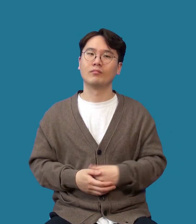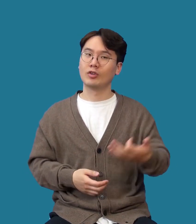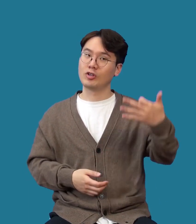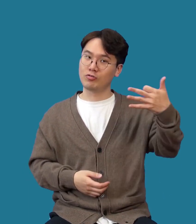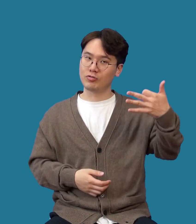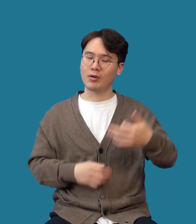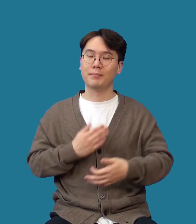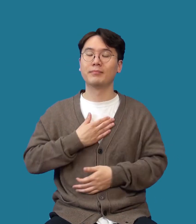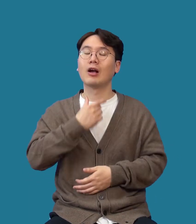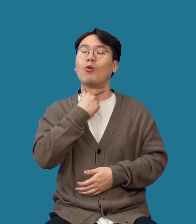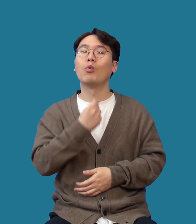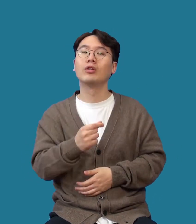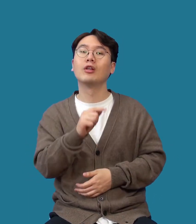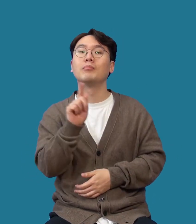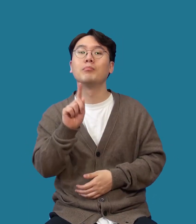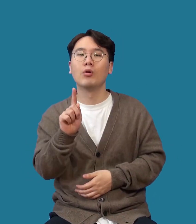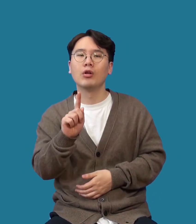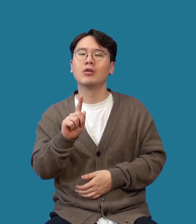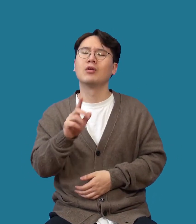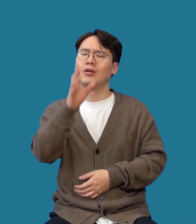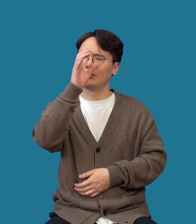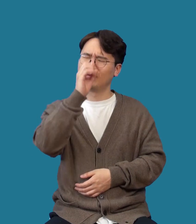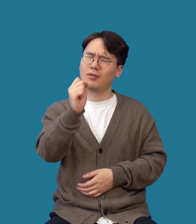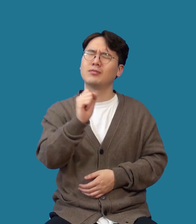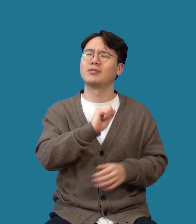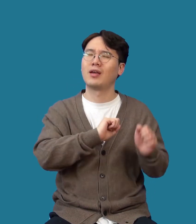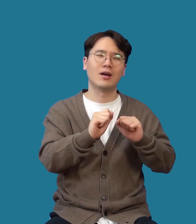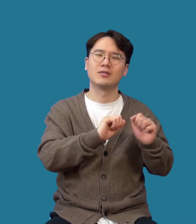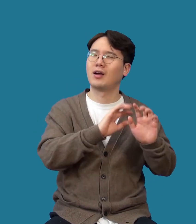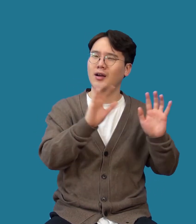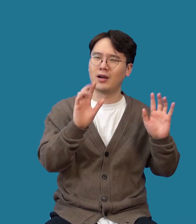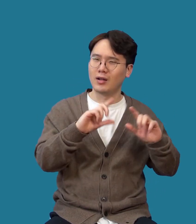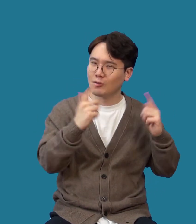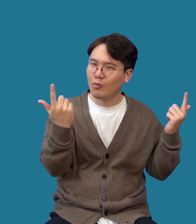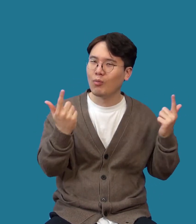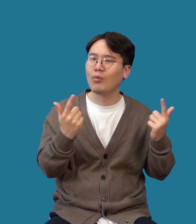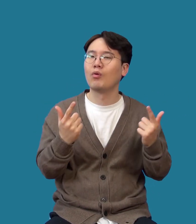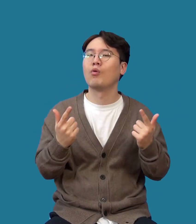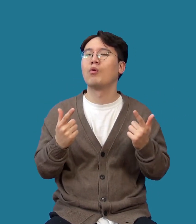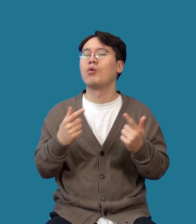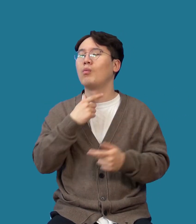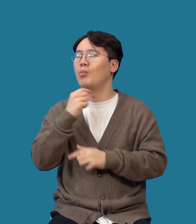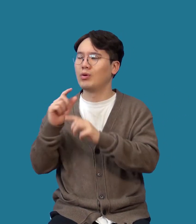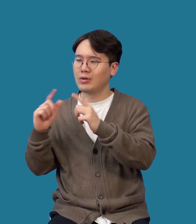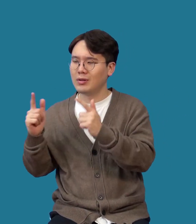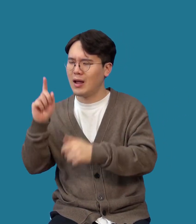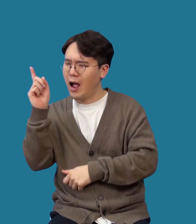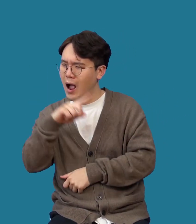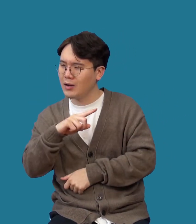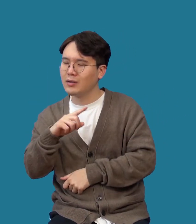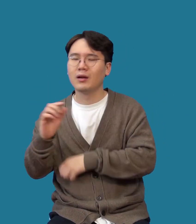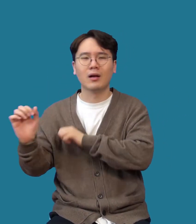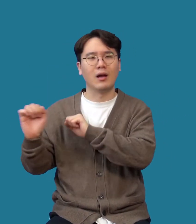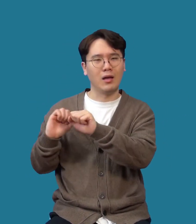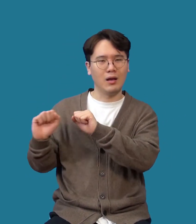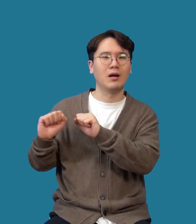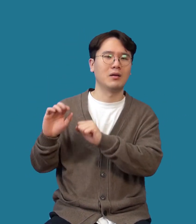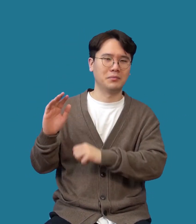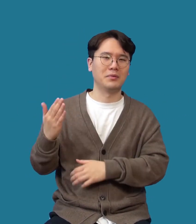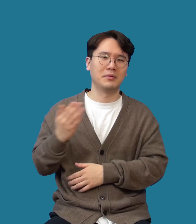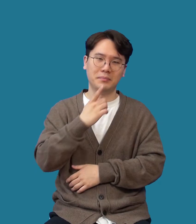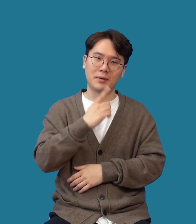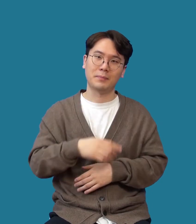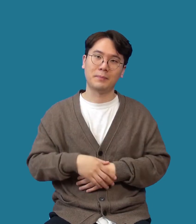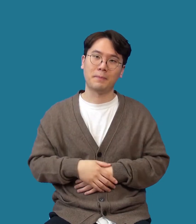내가 원하는 바 선은 행하지 아니하고 도리어 원하지 아니하는 바 악을 행하는도다. 사도 바울이 왜 이런